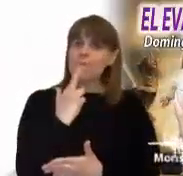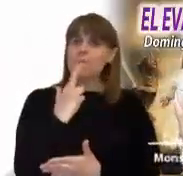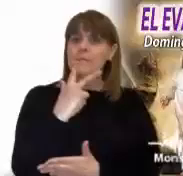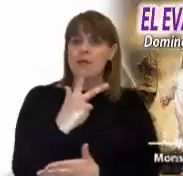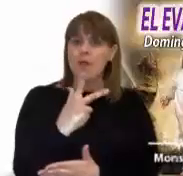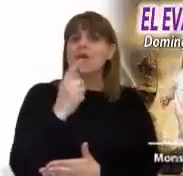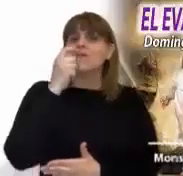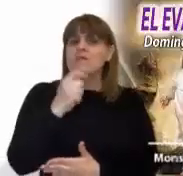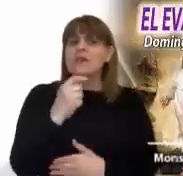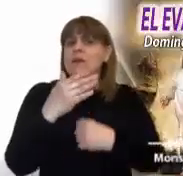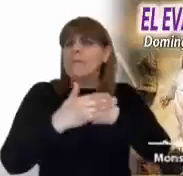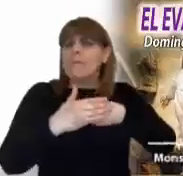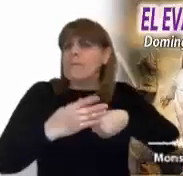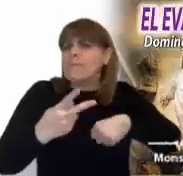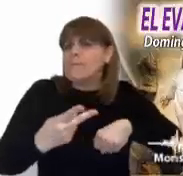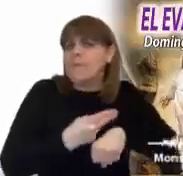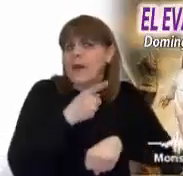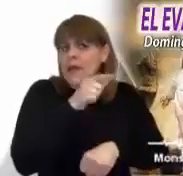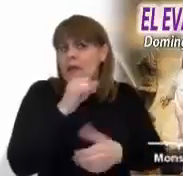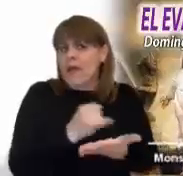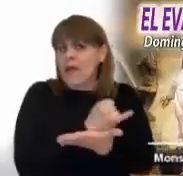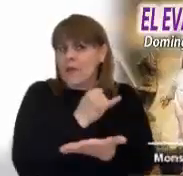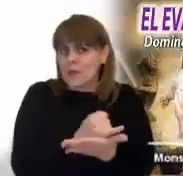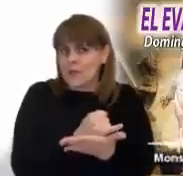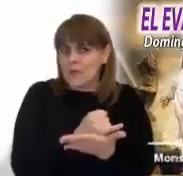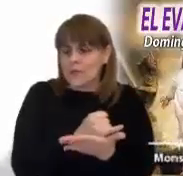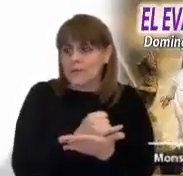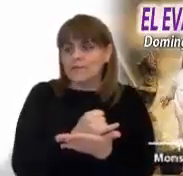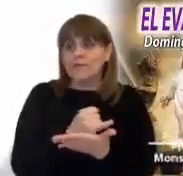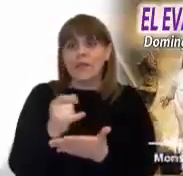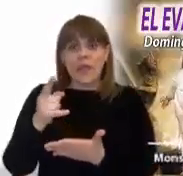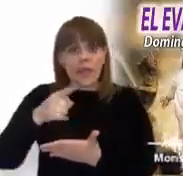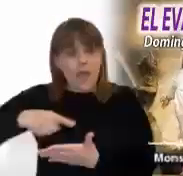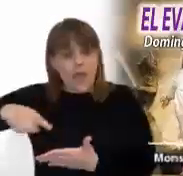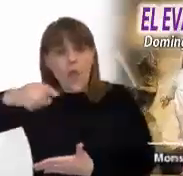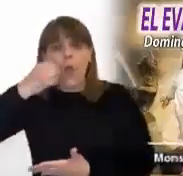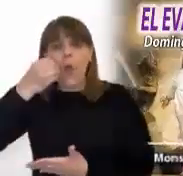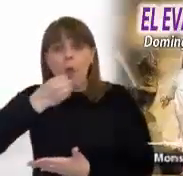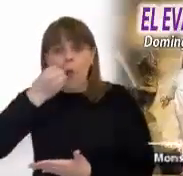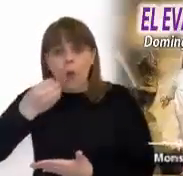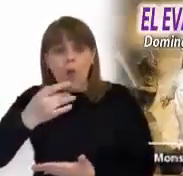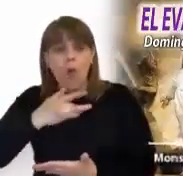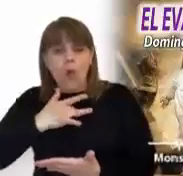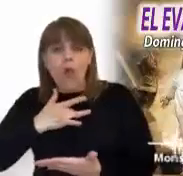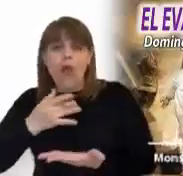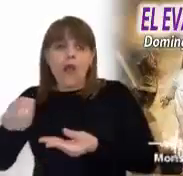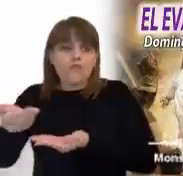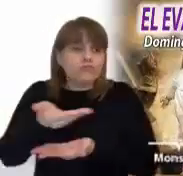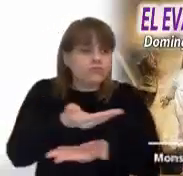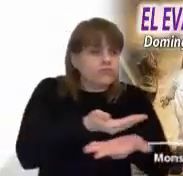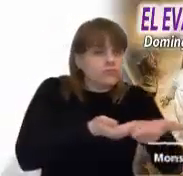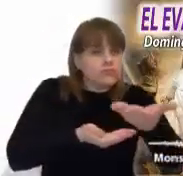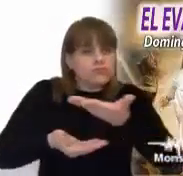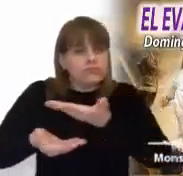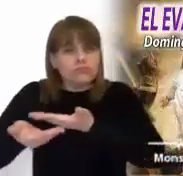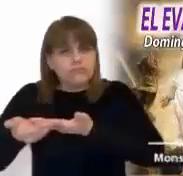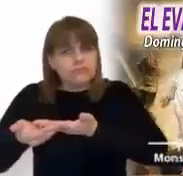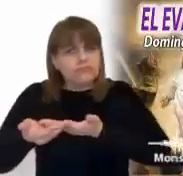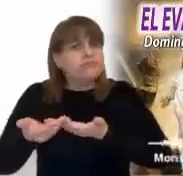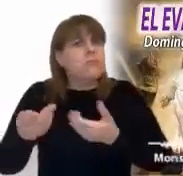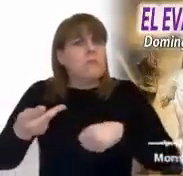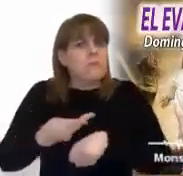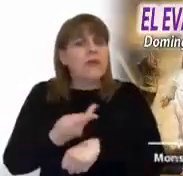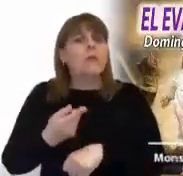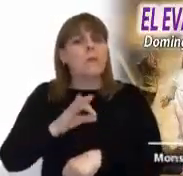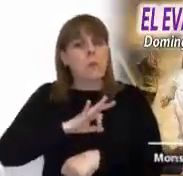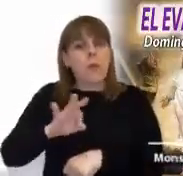la subida a Jerusalén. En un ambiente de oración, de compartir el corazón, podremos decir nuestros